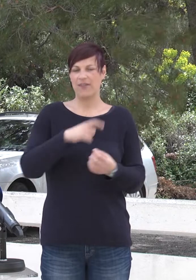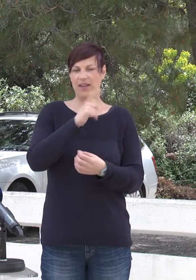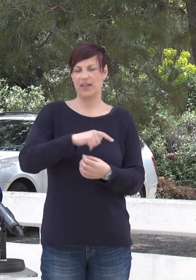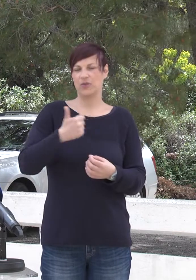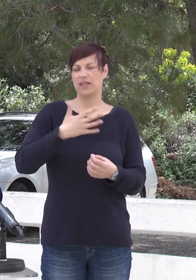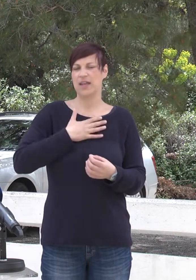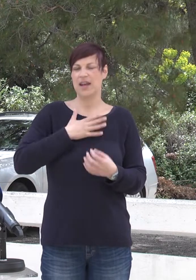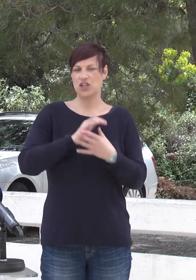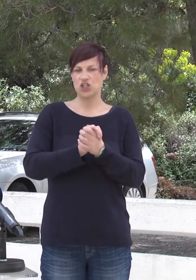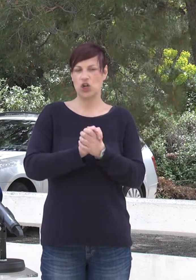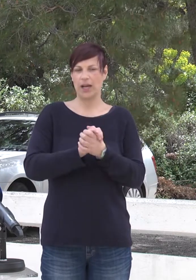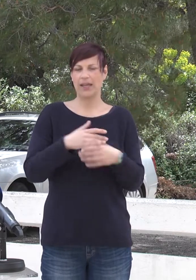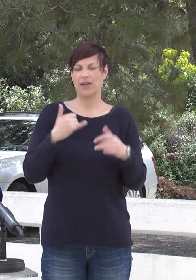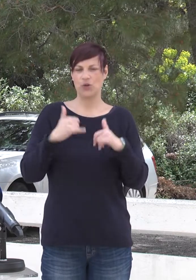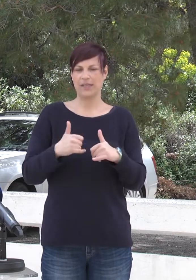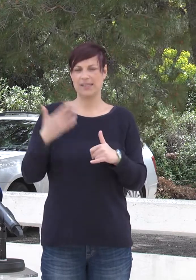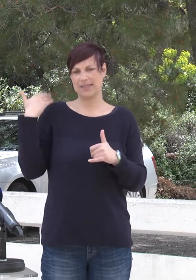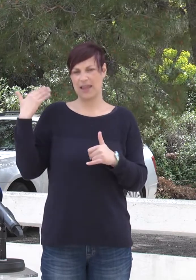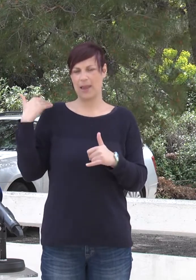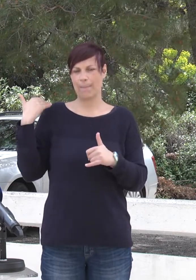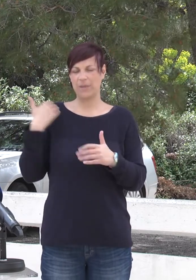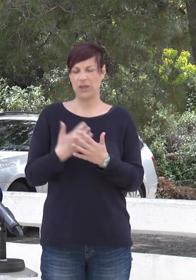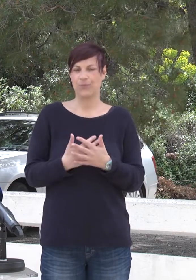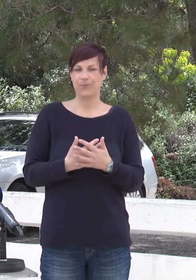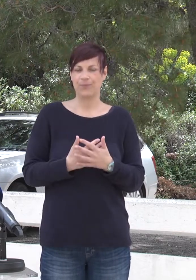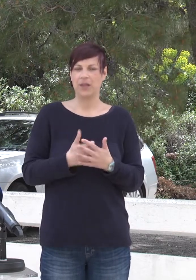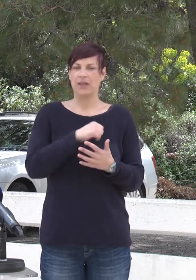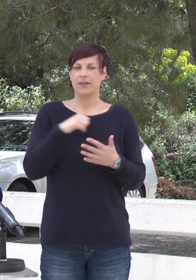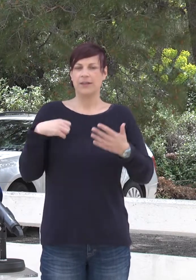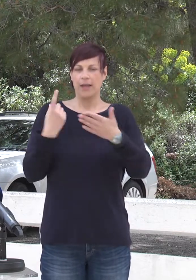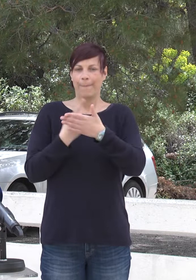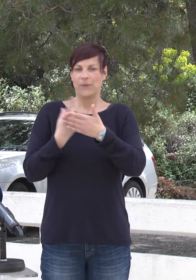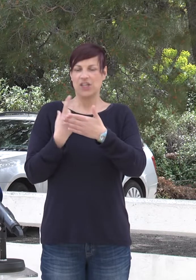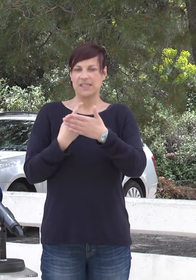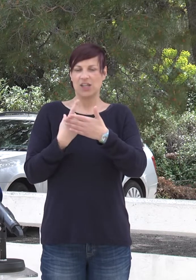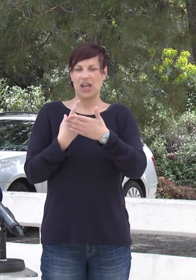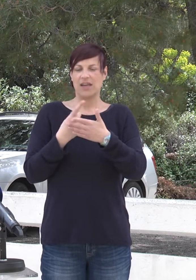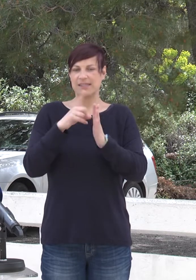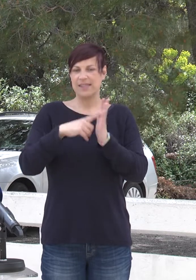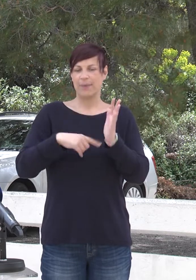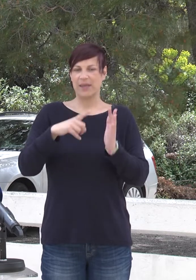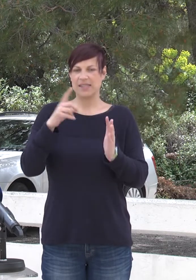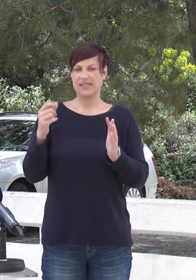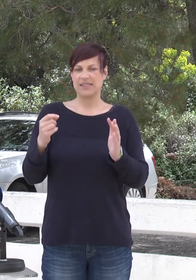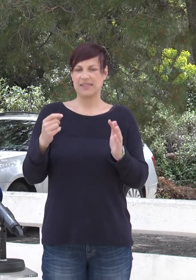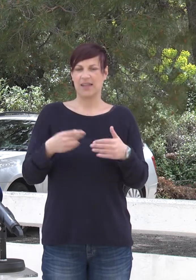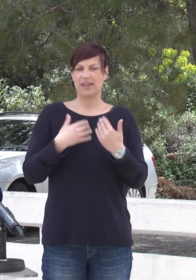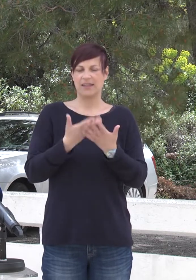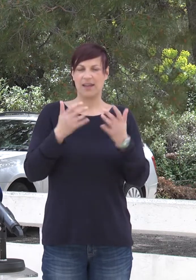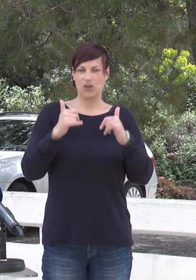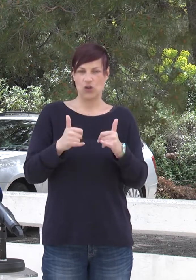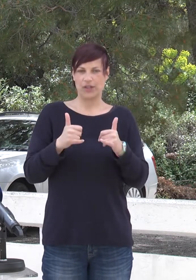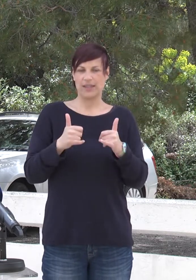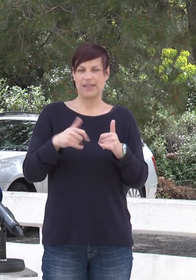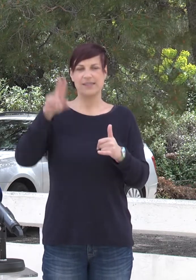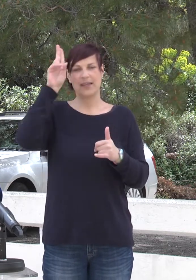jedan naš kolega koji je evo do sada bio u samoizolaciji skoro mjesec dana, tako da u ovom trenutku